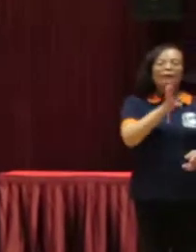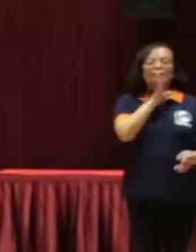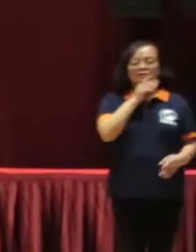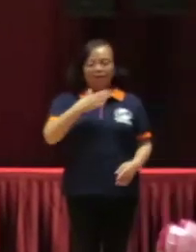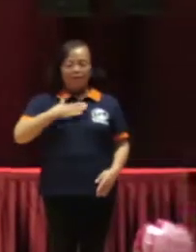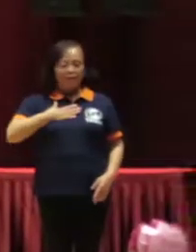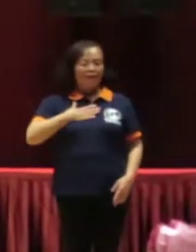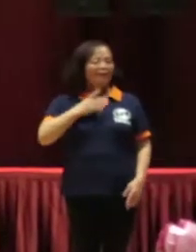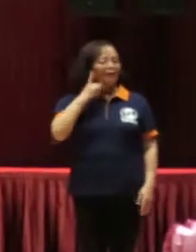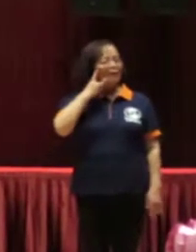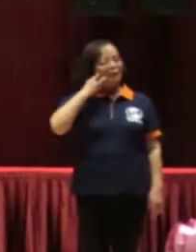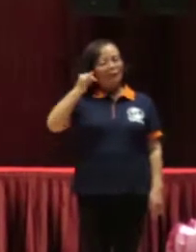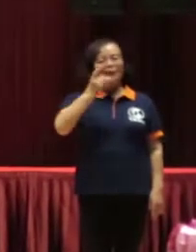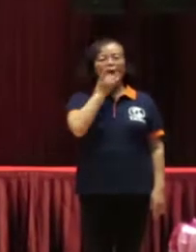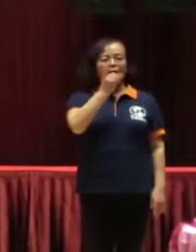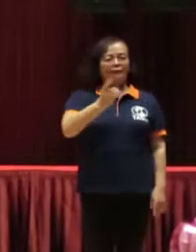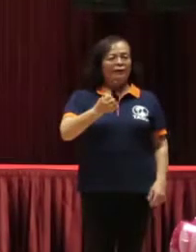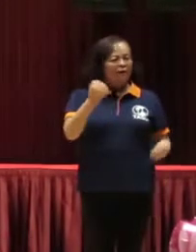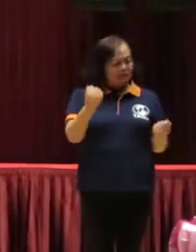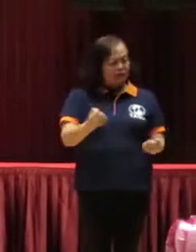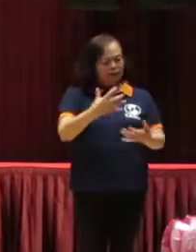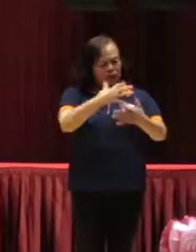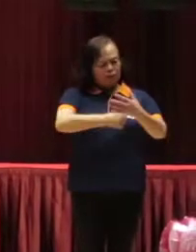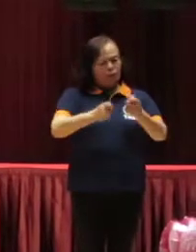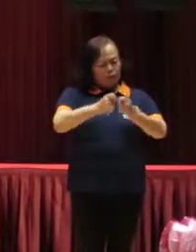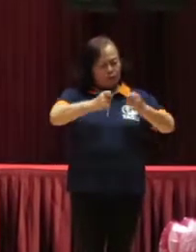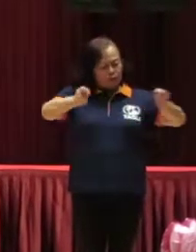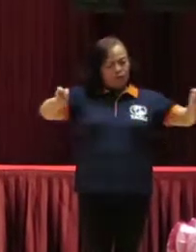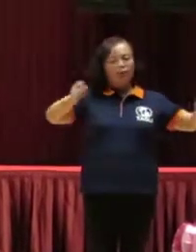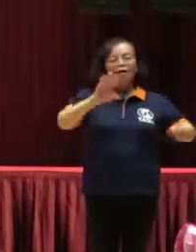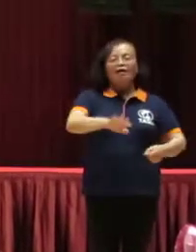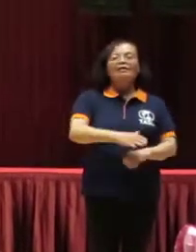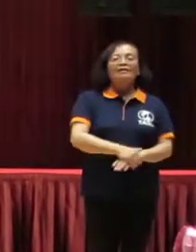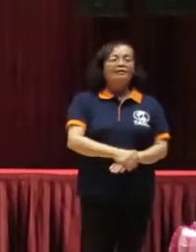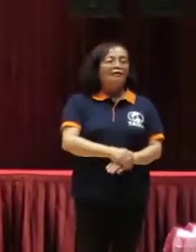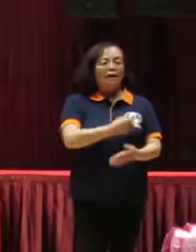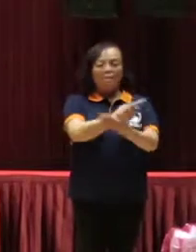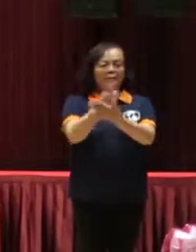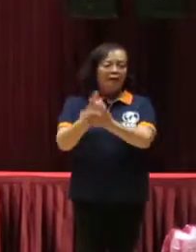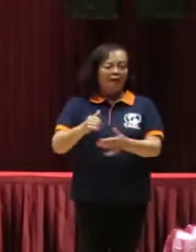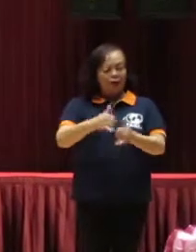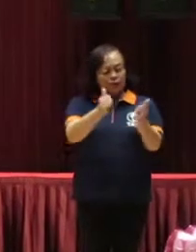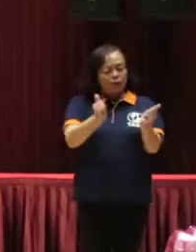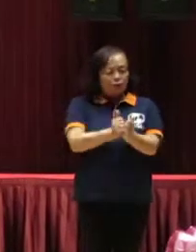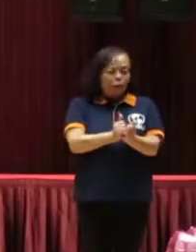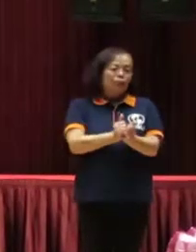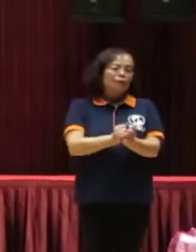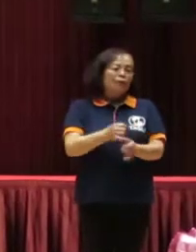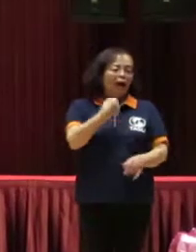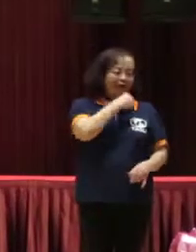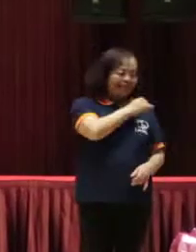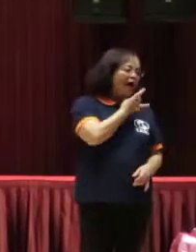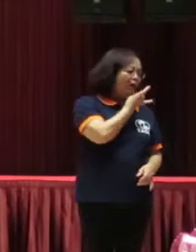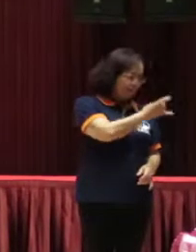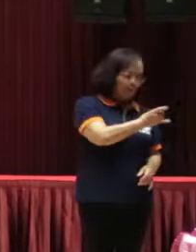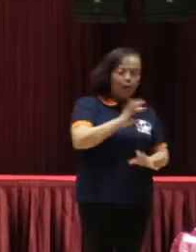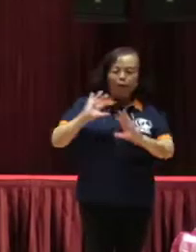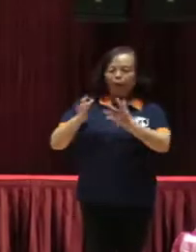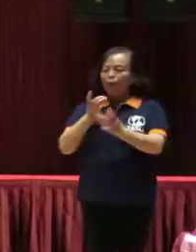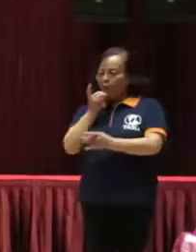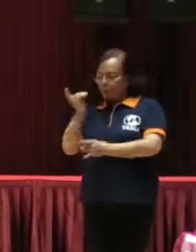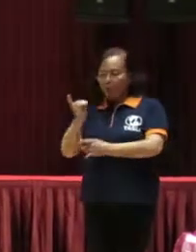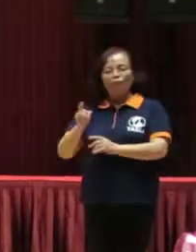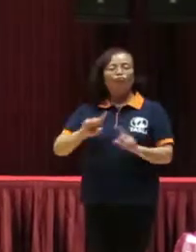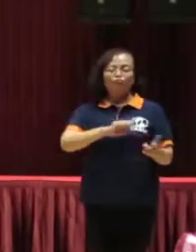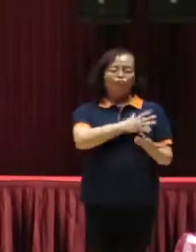语，它在这个地方很久了，跟每一个族群都一样，闽南语、国语，所以呢，我